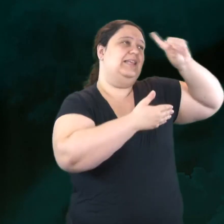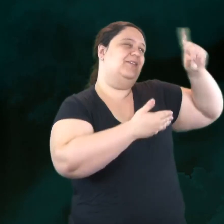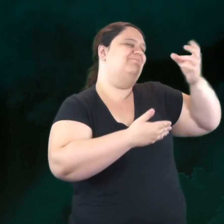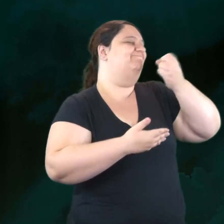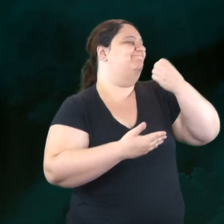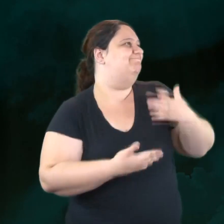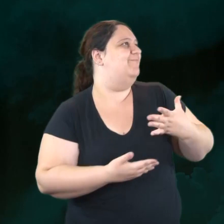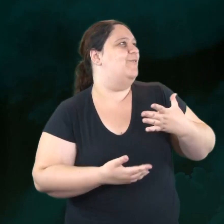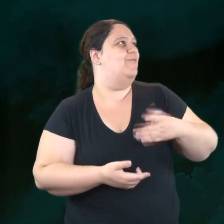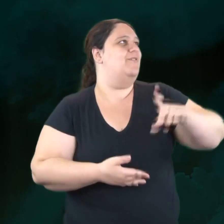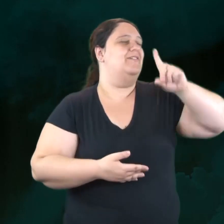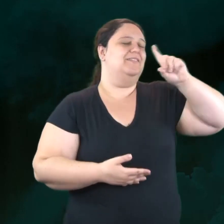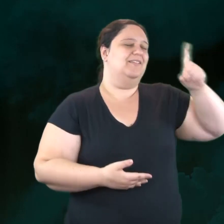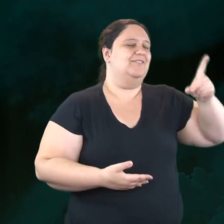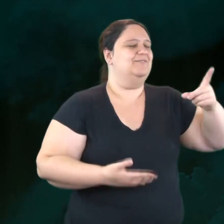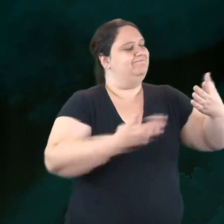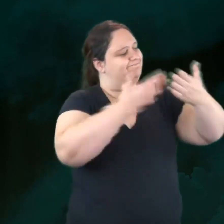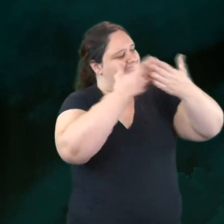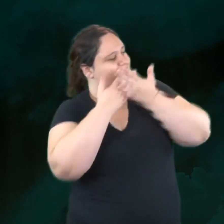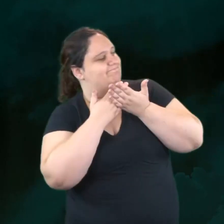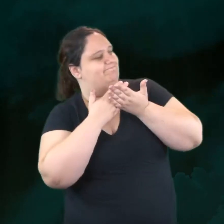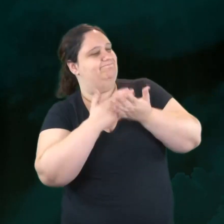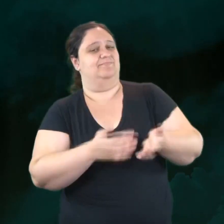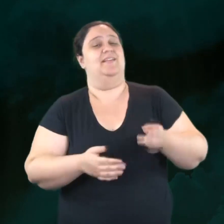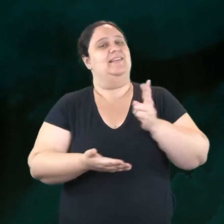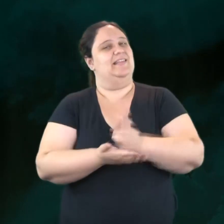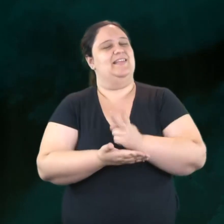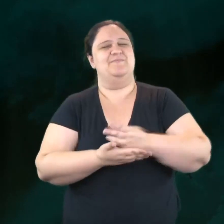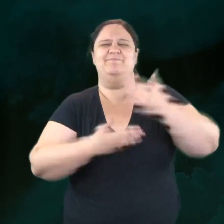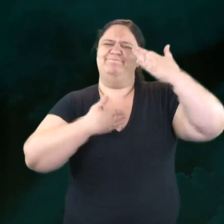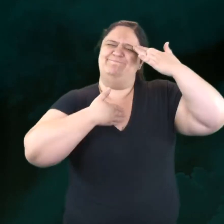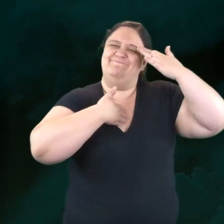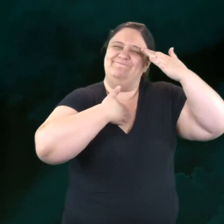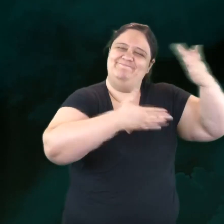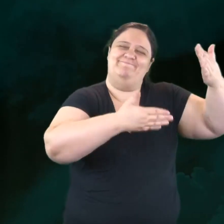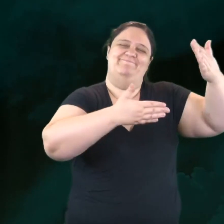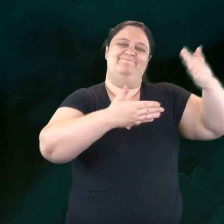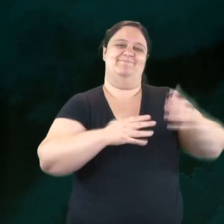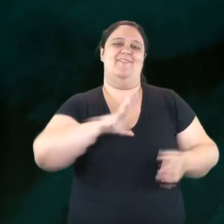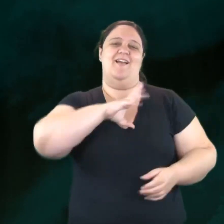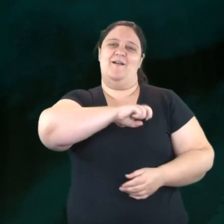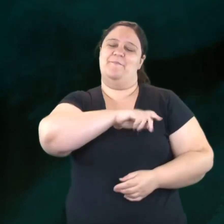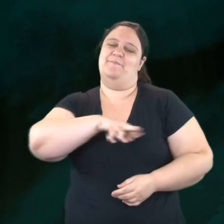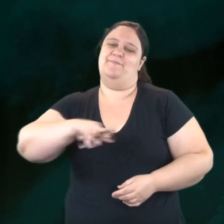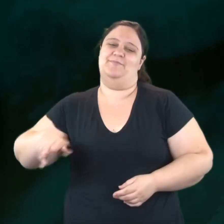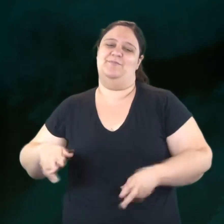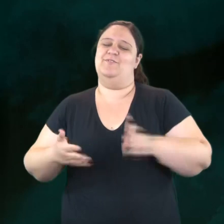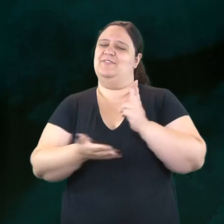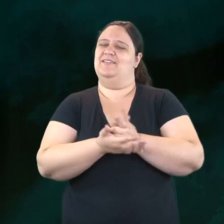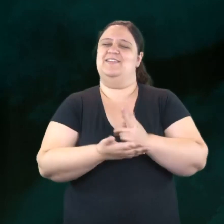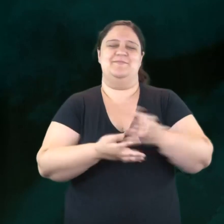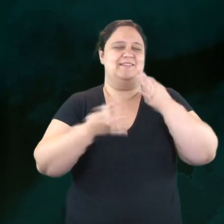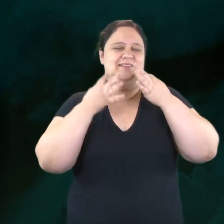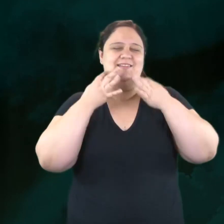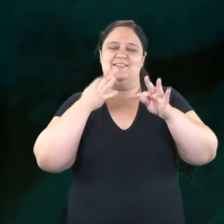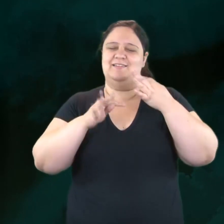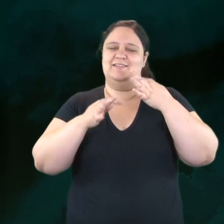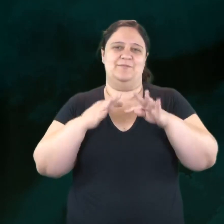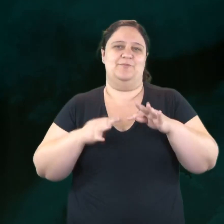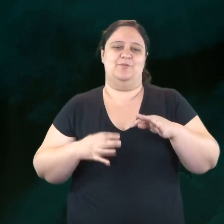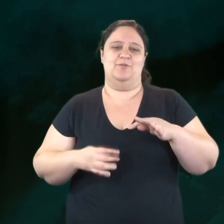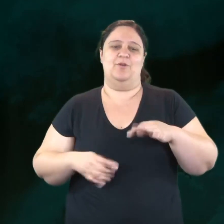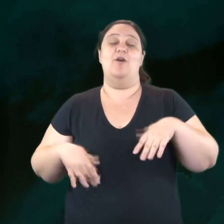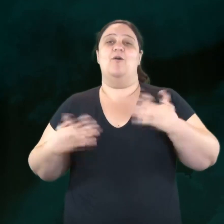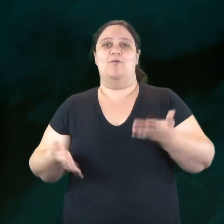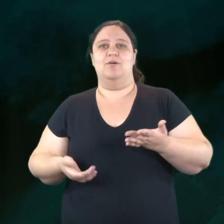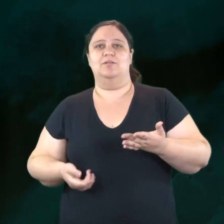sempre. Em tudo dai graças. Queridos irmãos, eu já dei vários testemunhos sobre isso. Irmãos, o dia em que eu